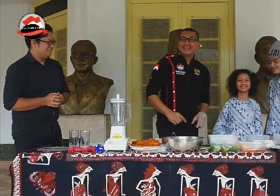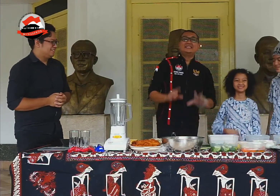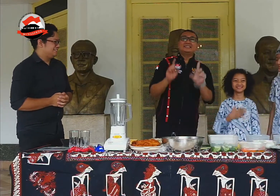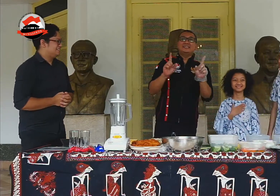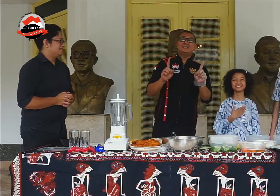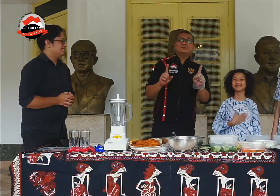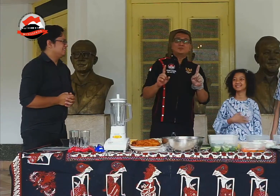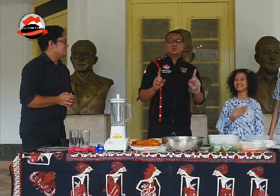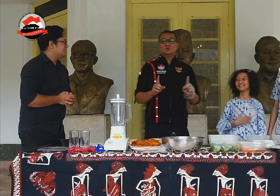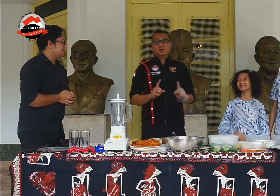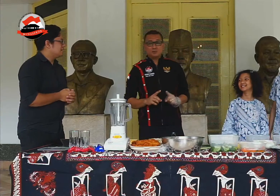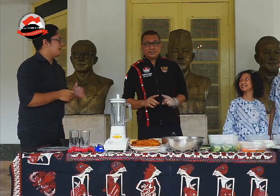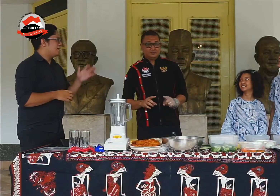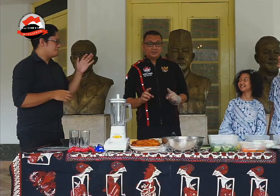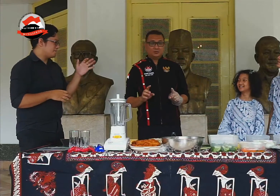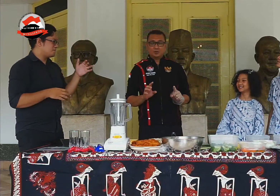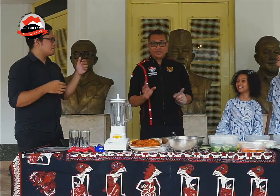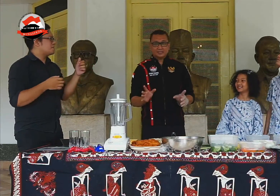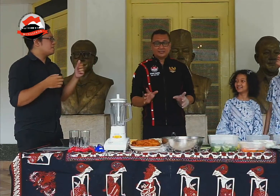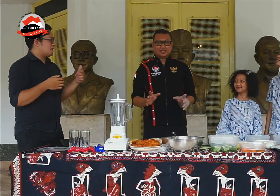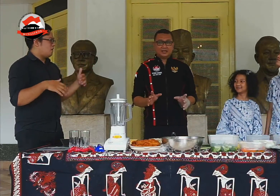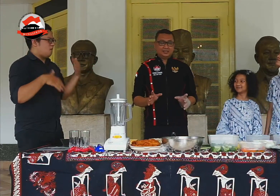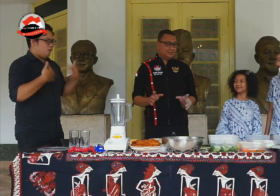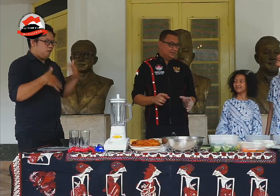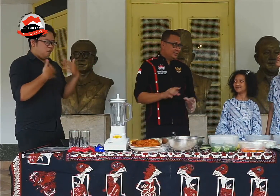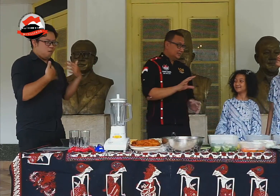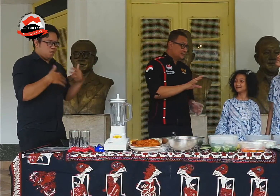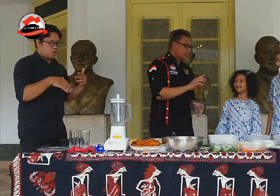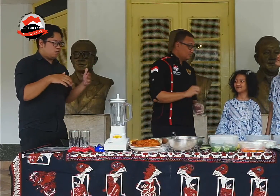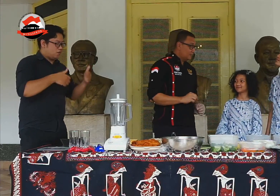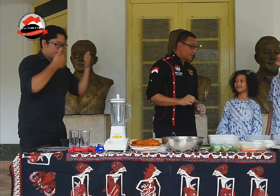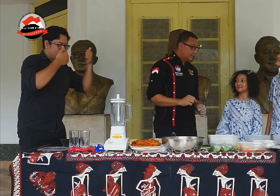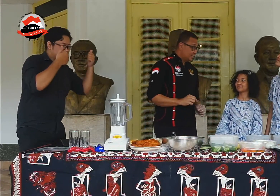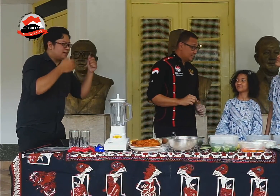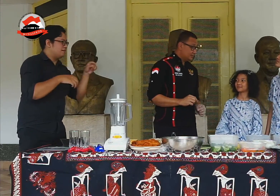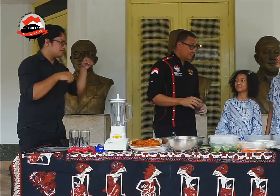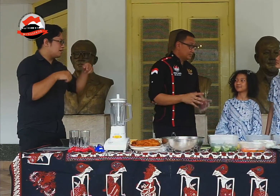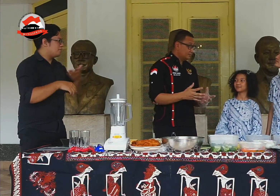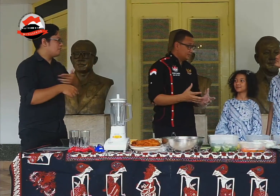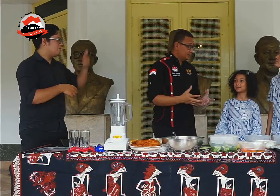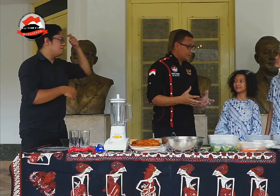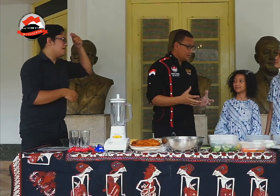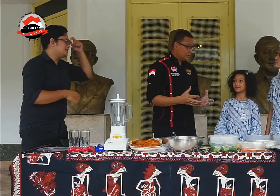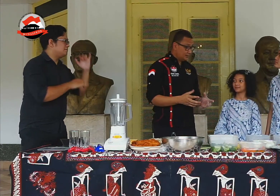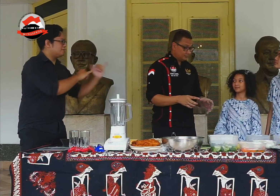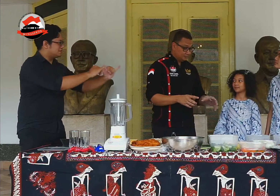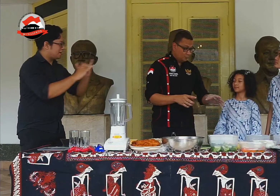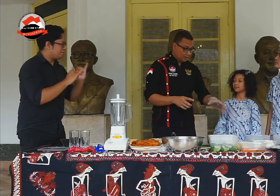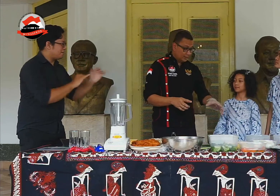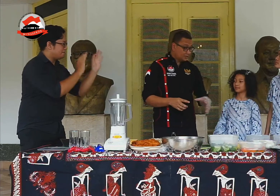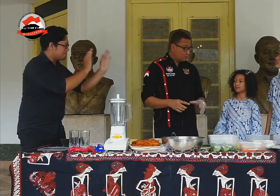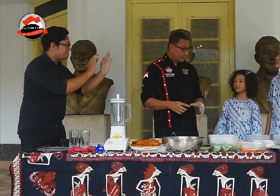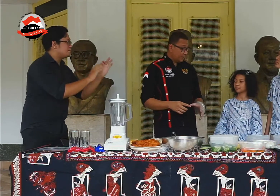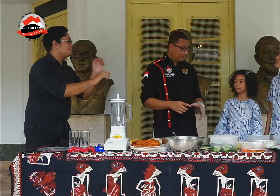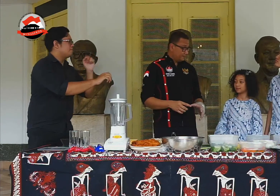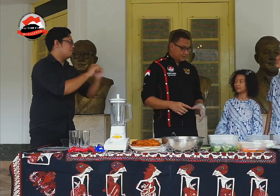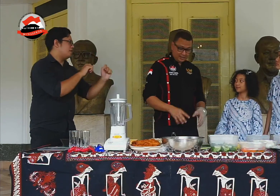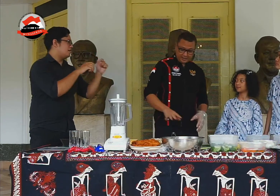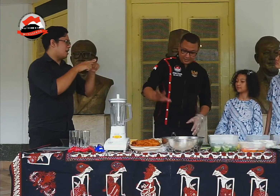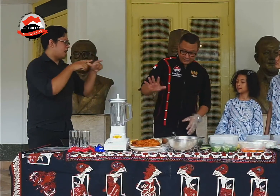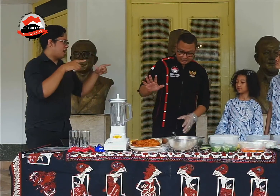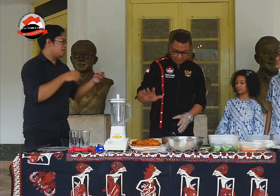Ya, di sini sungguh luar biasa sekali. Kita sekarang mau belajar ya, sama-sama kita buat lunchbox ya.